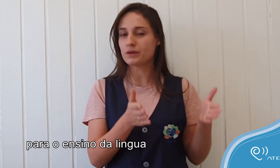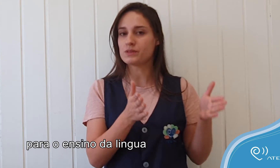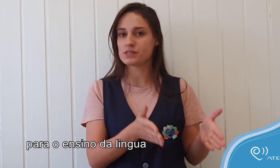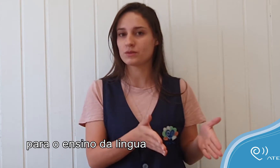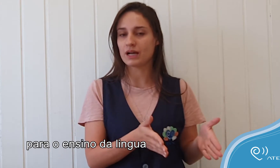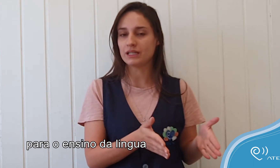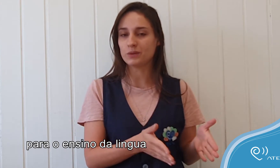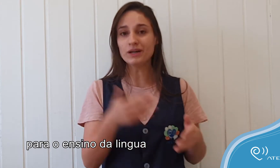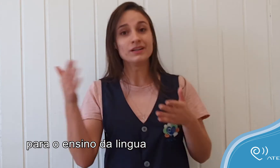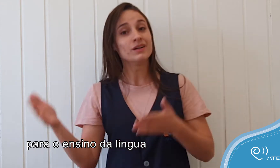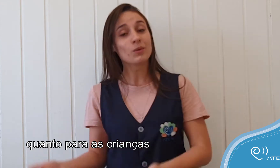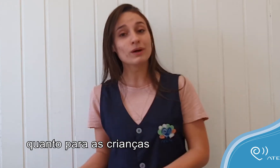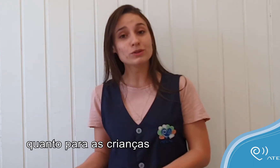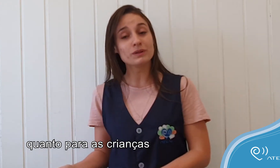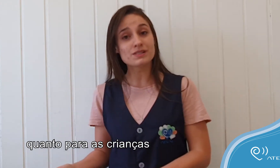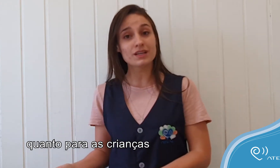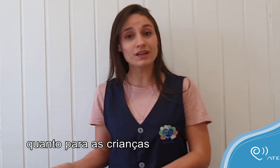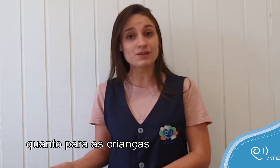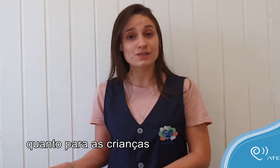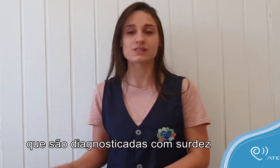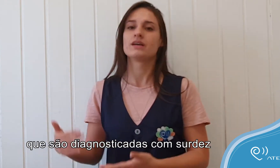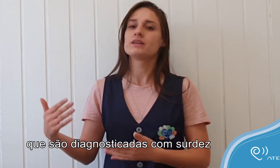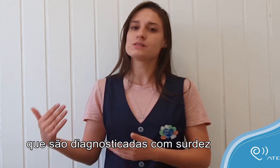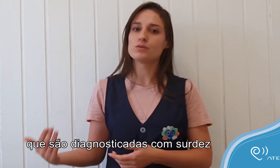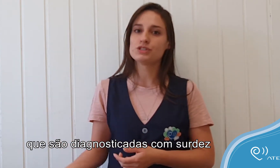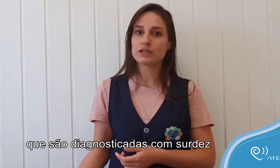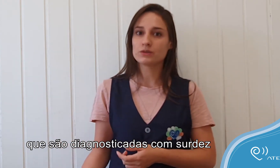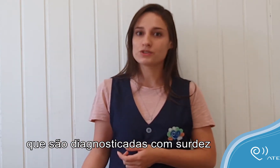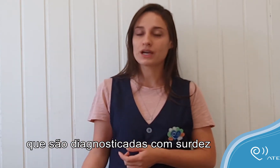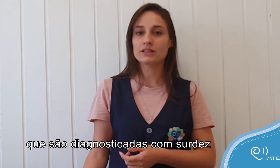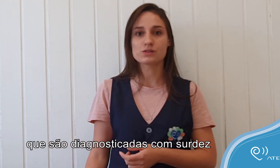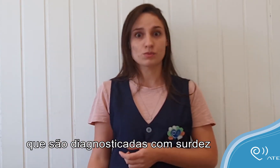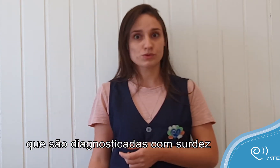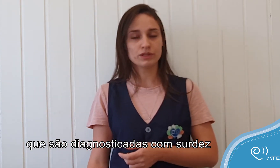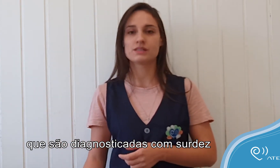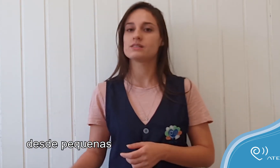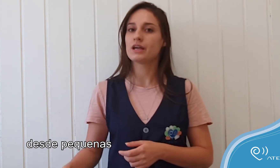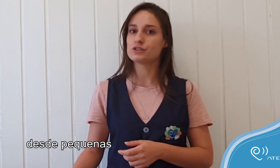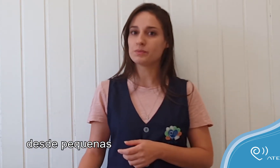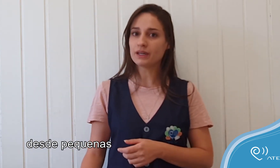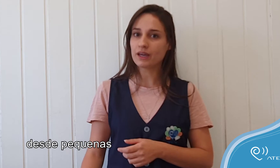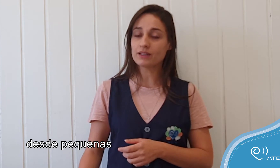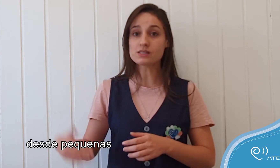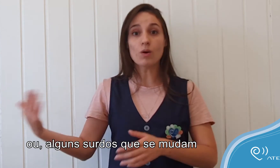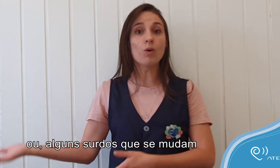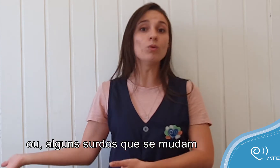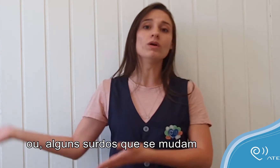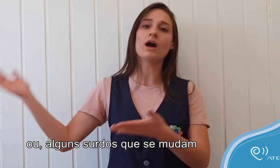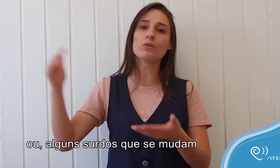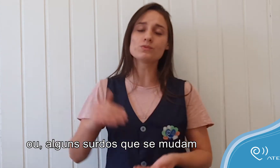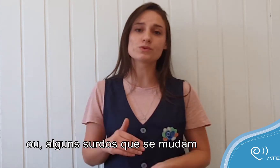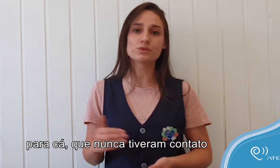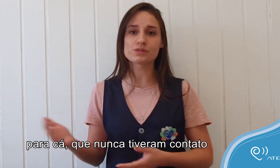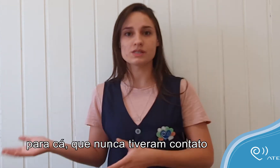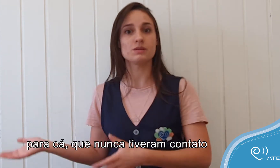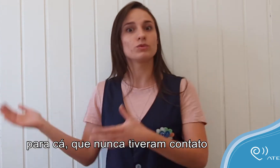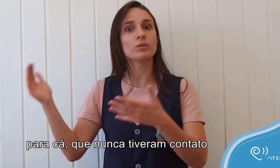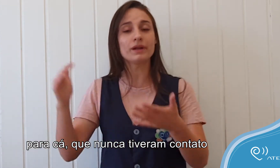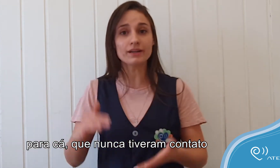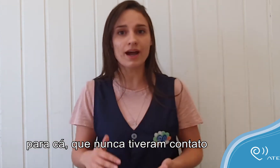ensino da língua, quanto para as crianças que são diagnosticadas com surdez desde pequenas, ou alguns surdos que se mudam para cá, que